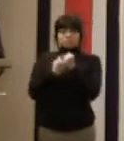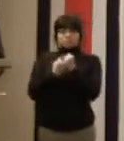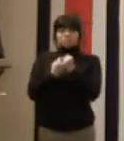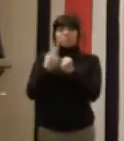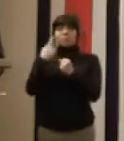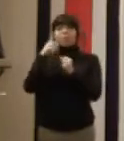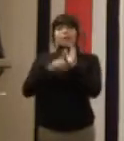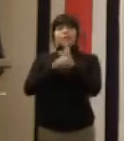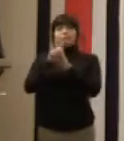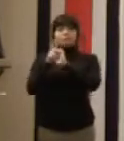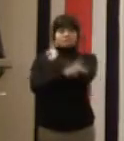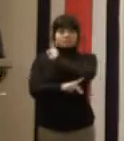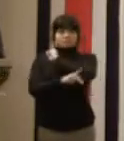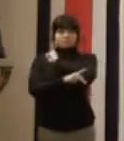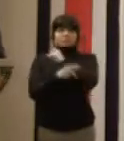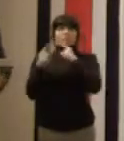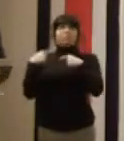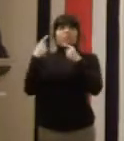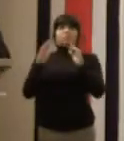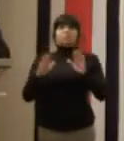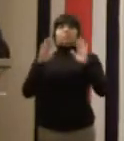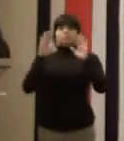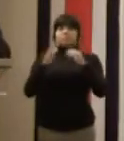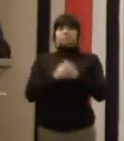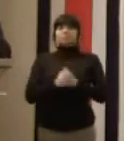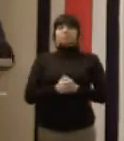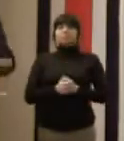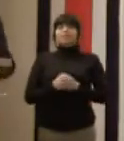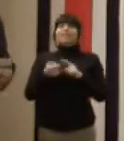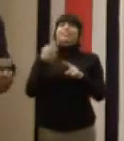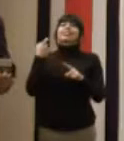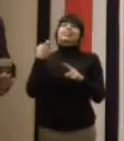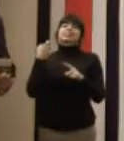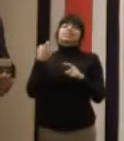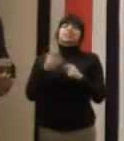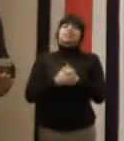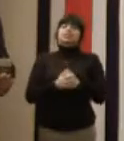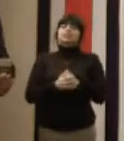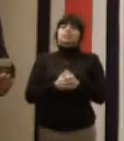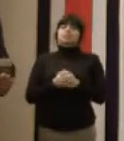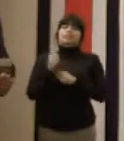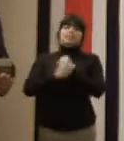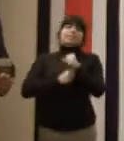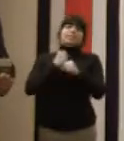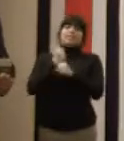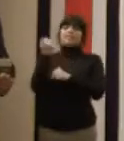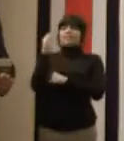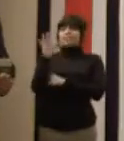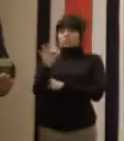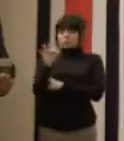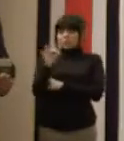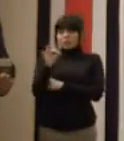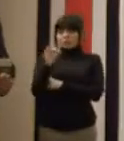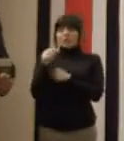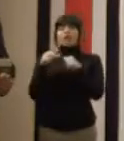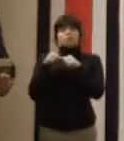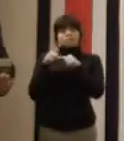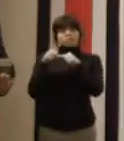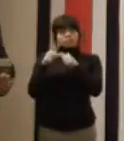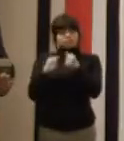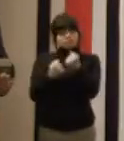al desarrollo de la nación han sido extraordinarias desde el siglo XIX y